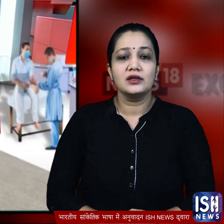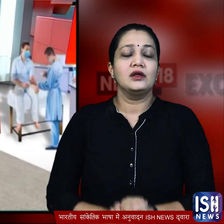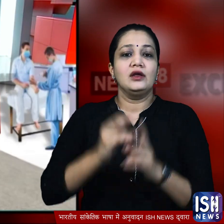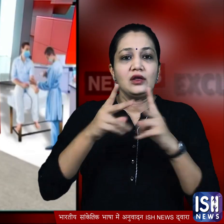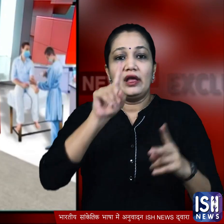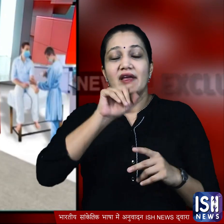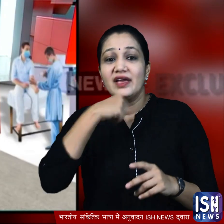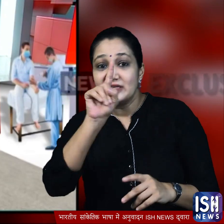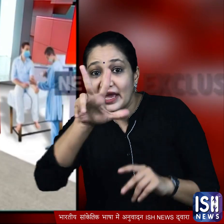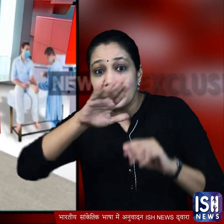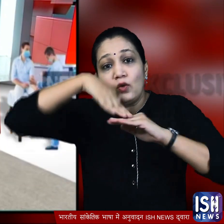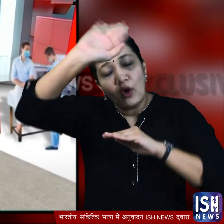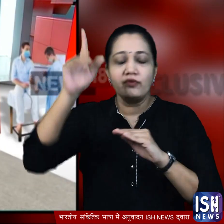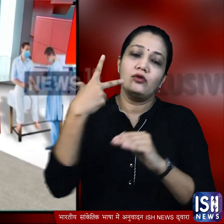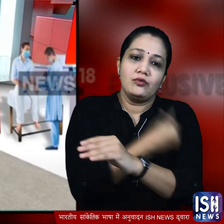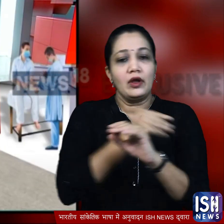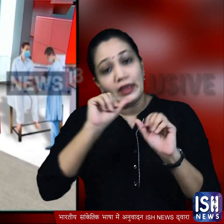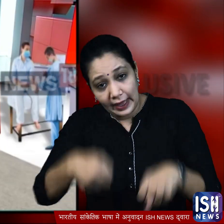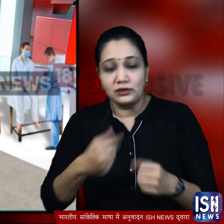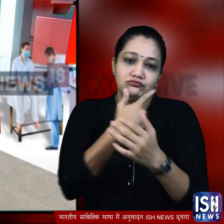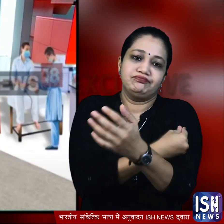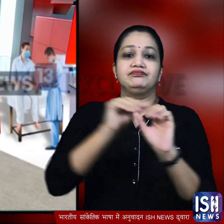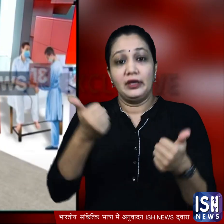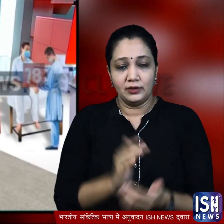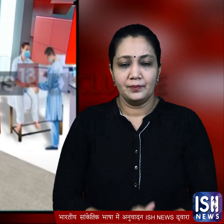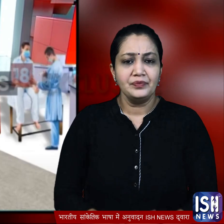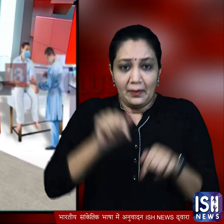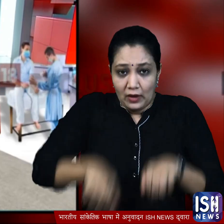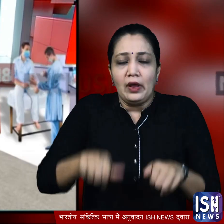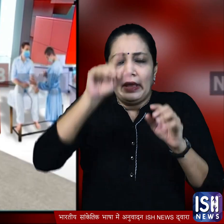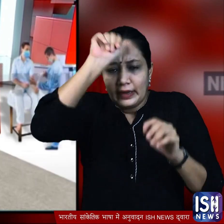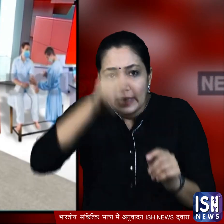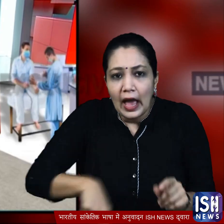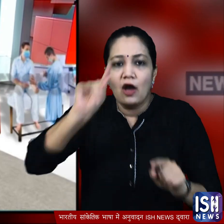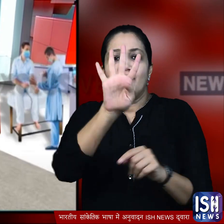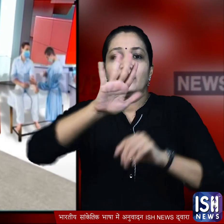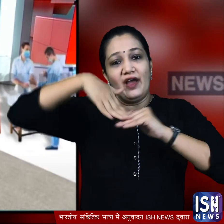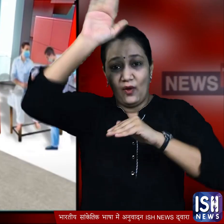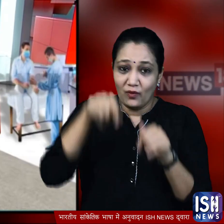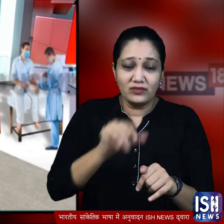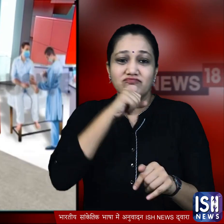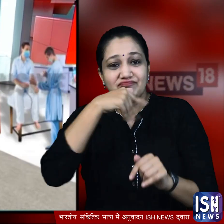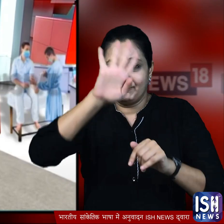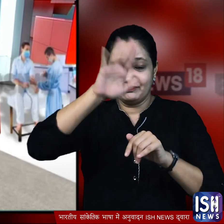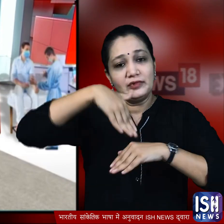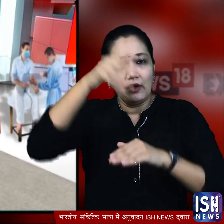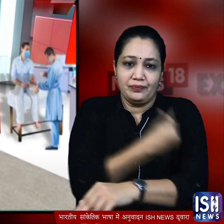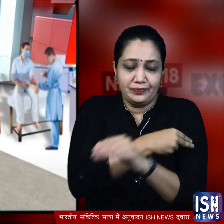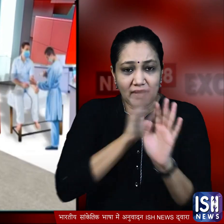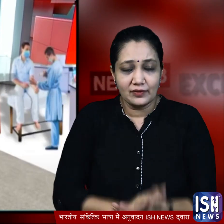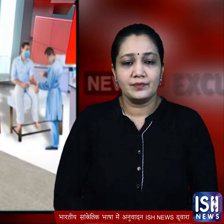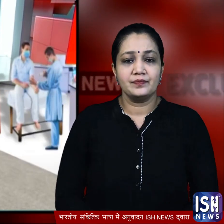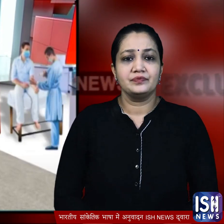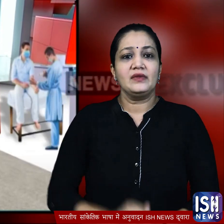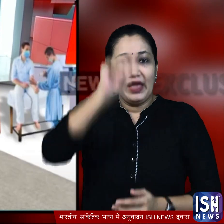वैक्सीन को अब 18 साल से ऊपर के लोगों को भी दिया जा सकता है। हालांकि अभी भारत में 45 साल के ऊपर के लोगों को ही टीका दिया जा